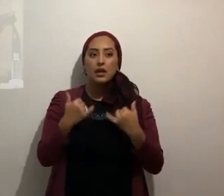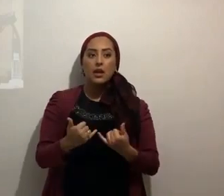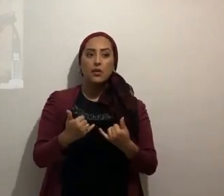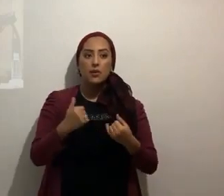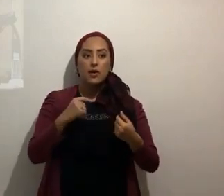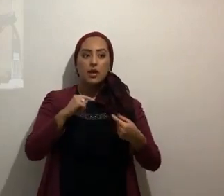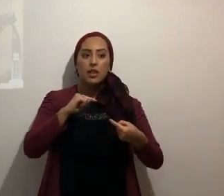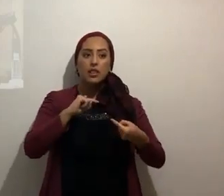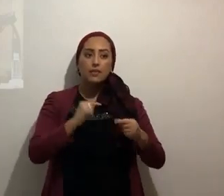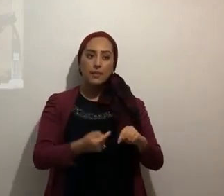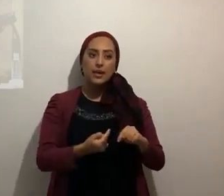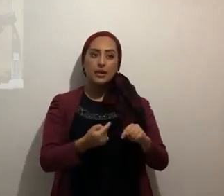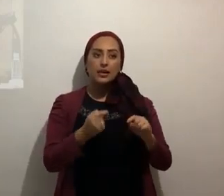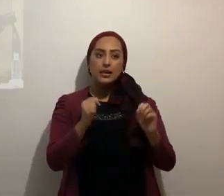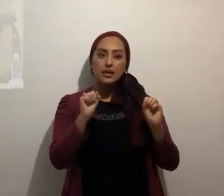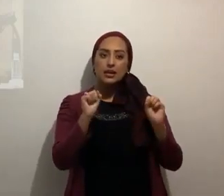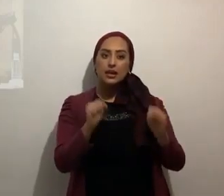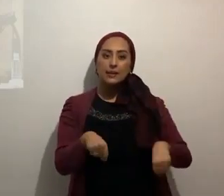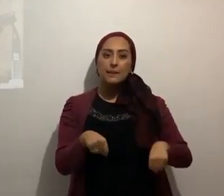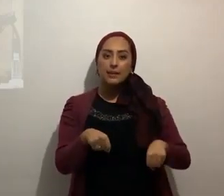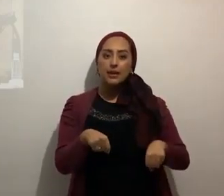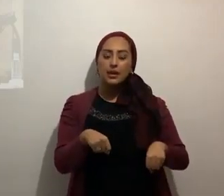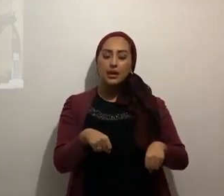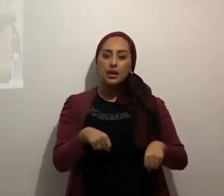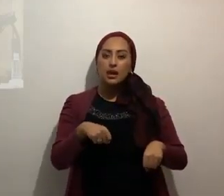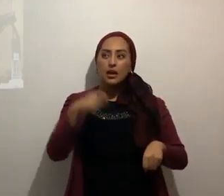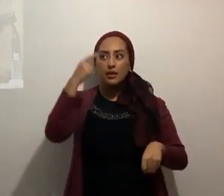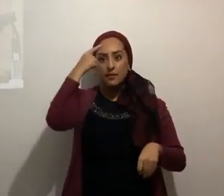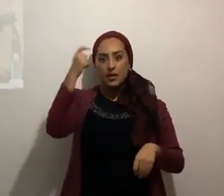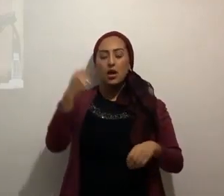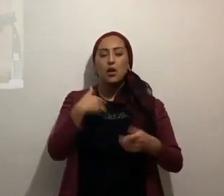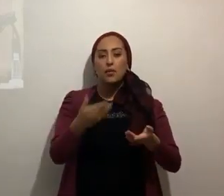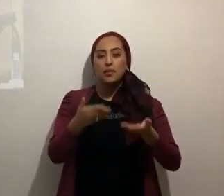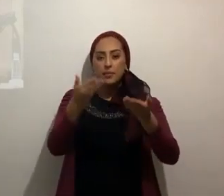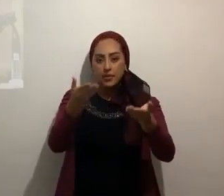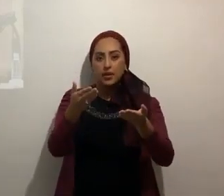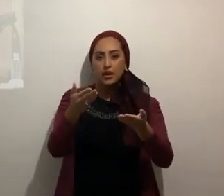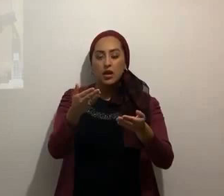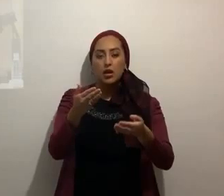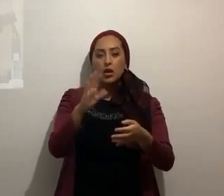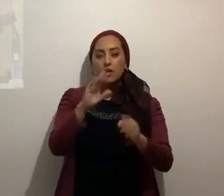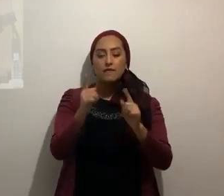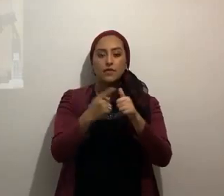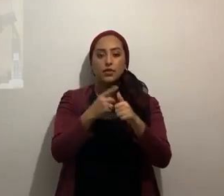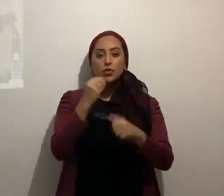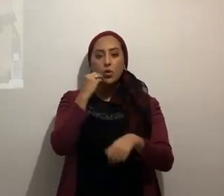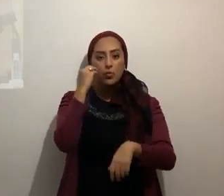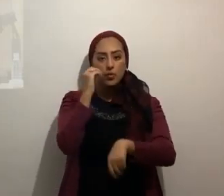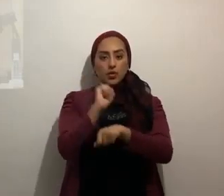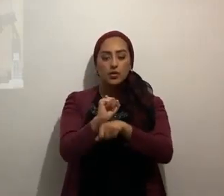dolor puede ser ilusorio. Les recomiendo llevar la primera tarea,